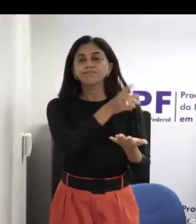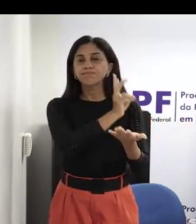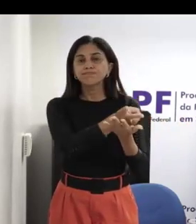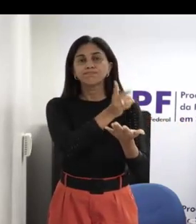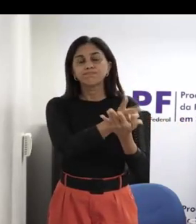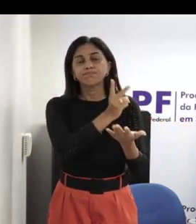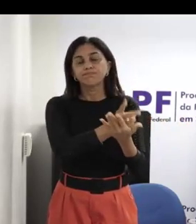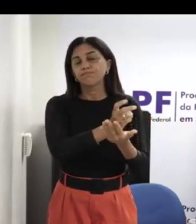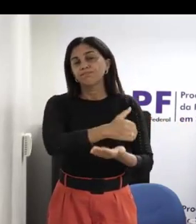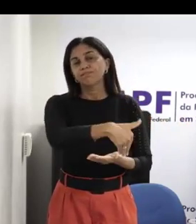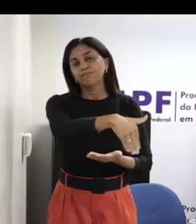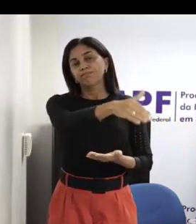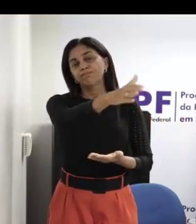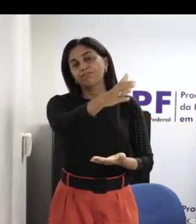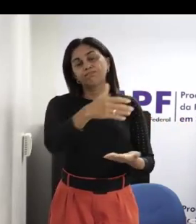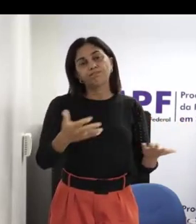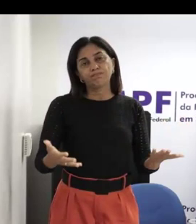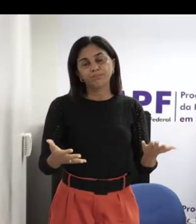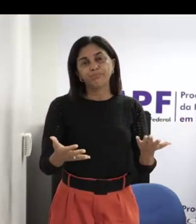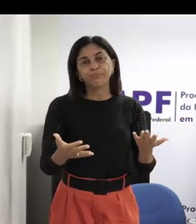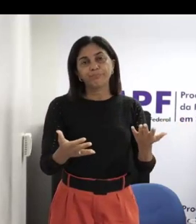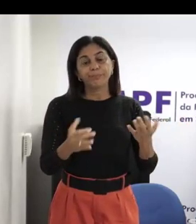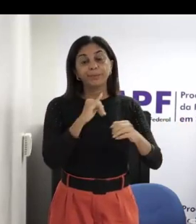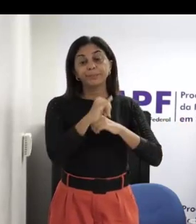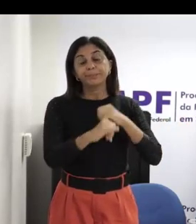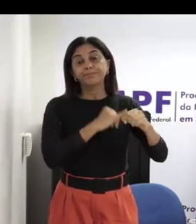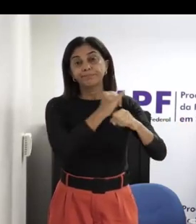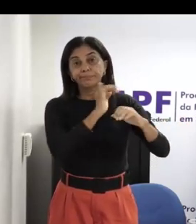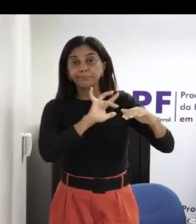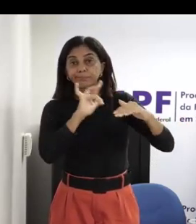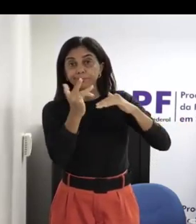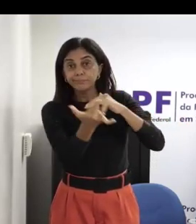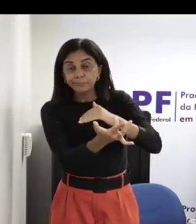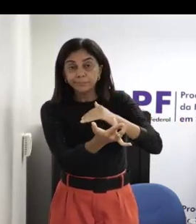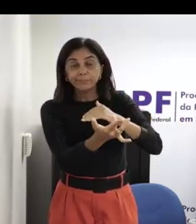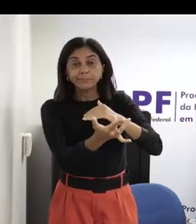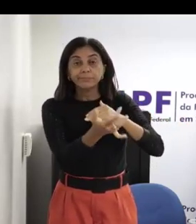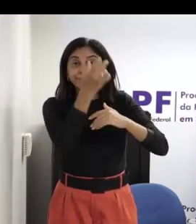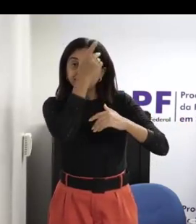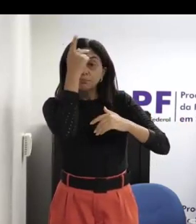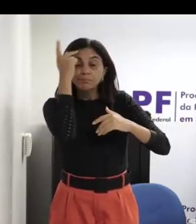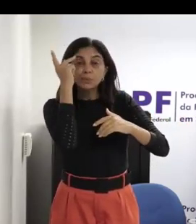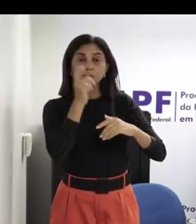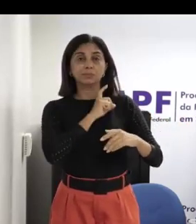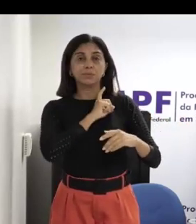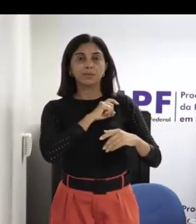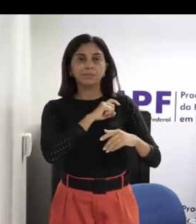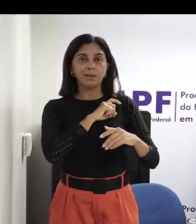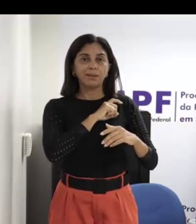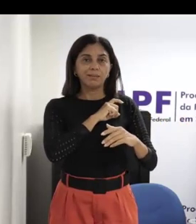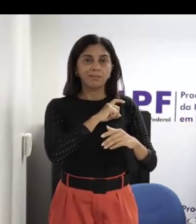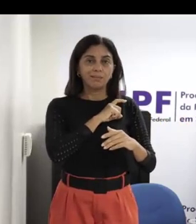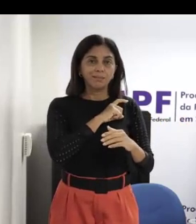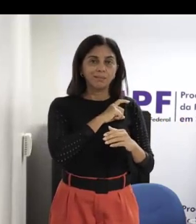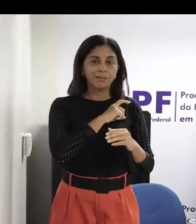Esse é um dos grandes problemas do do virtual é que atrás do computador a pessoa sente que ela tá segura ela